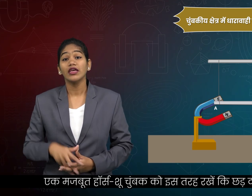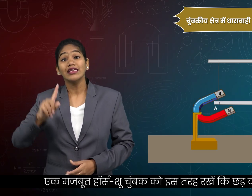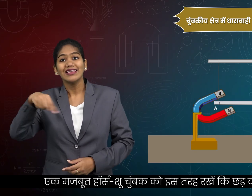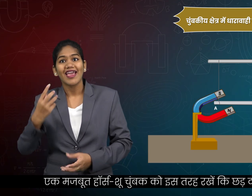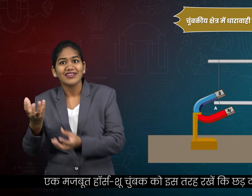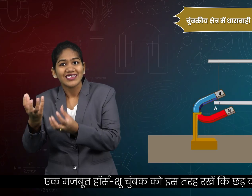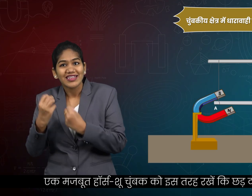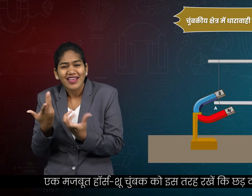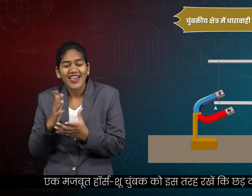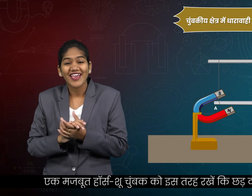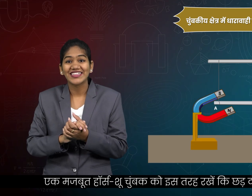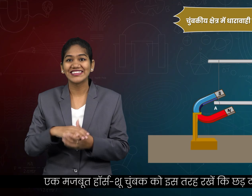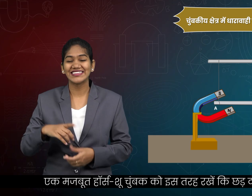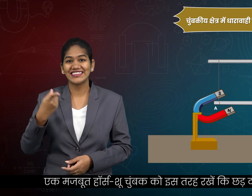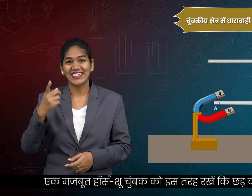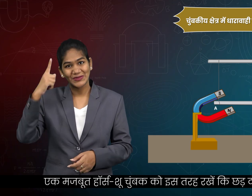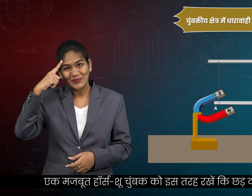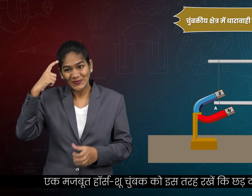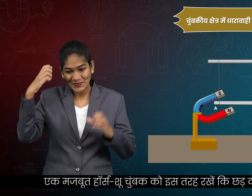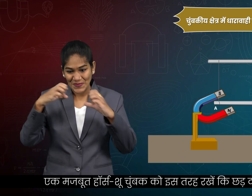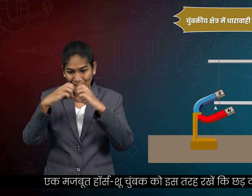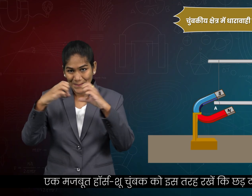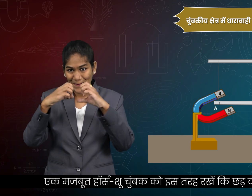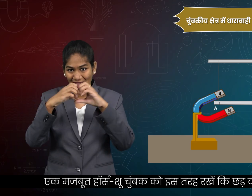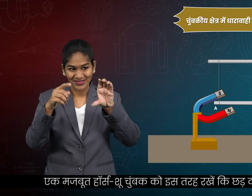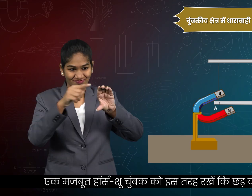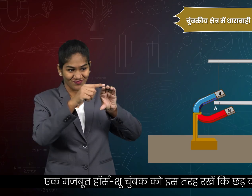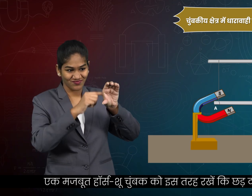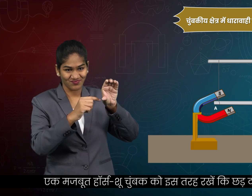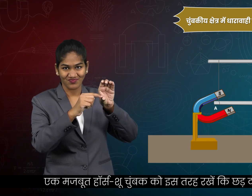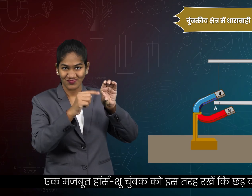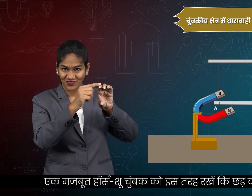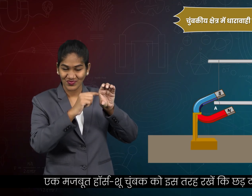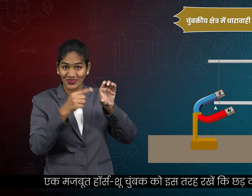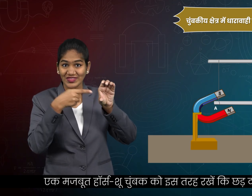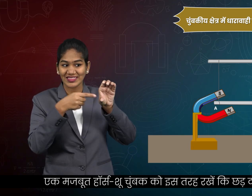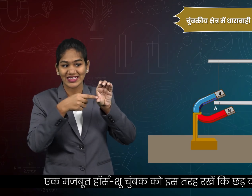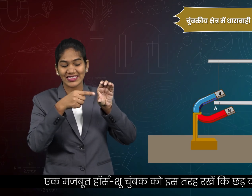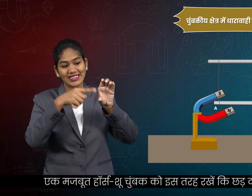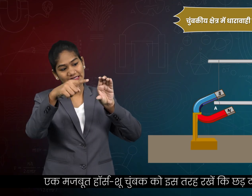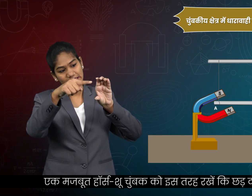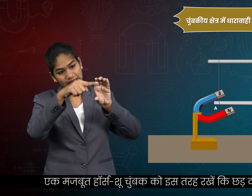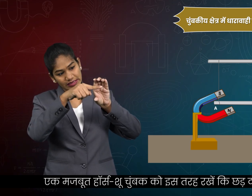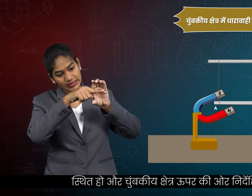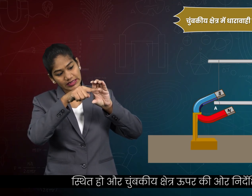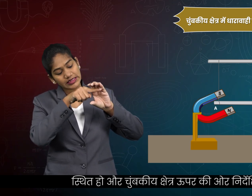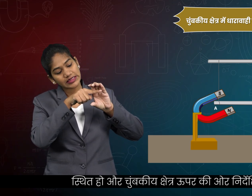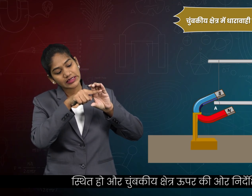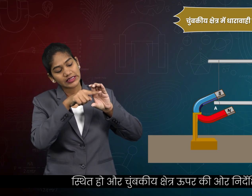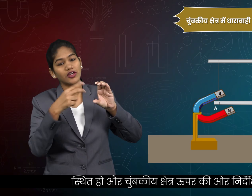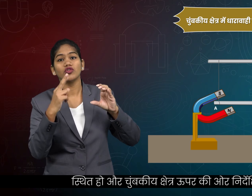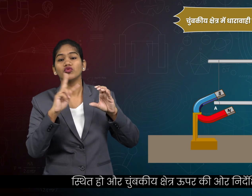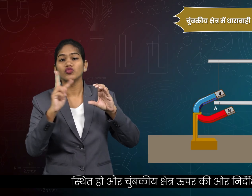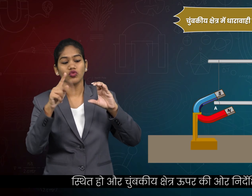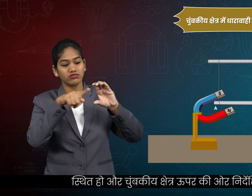एक मजबूत हॉर्सशू चुंबक को इस तरह रखिए कि छड़ दो ध्रुवों के बीच स्थित